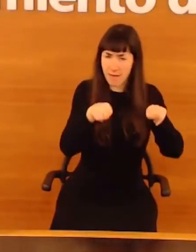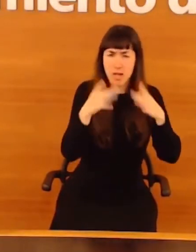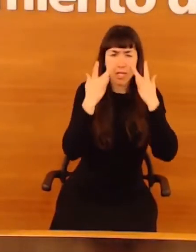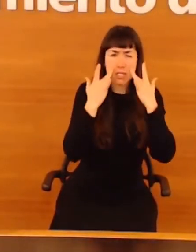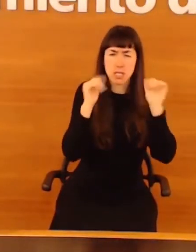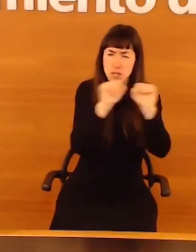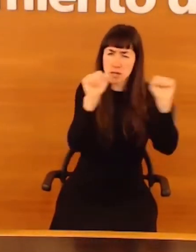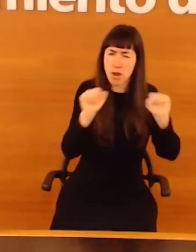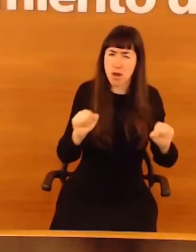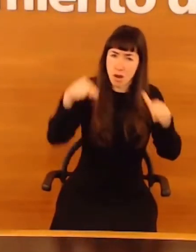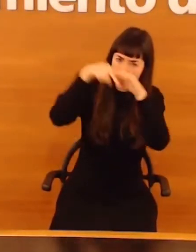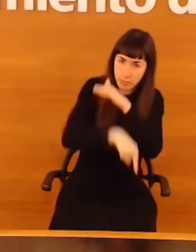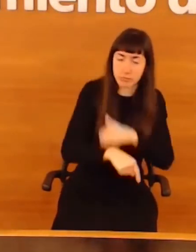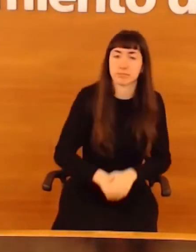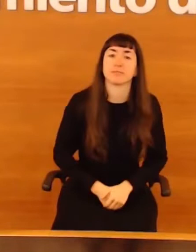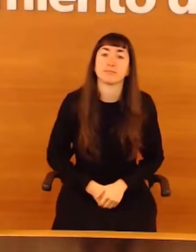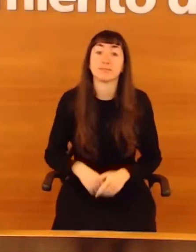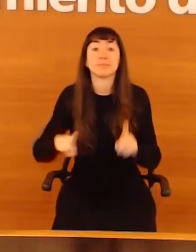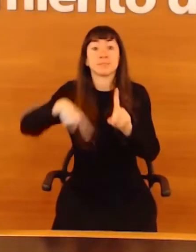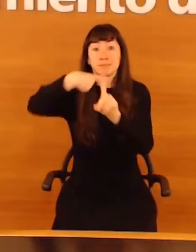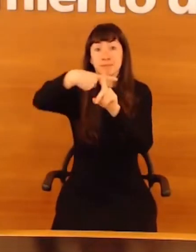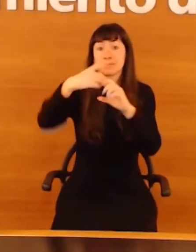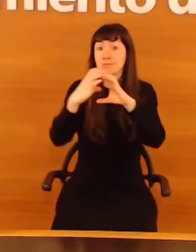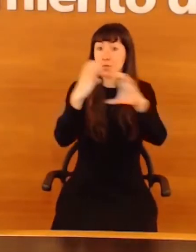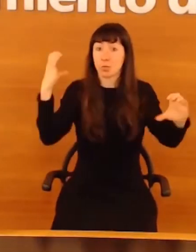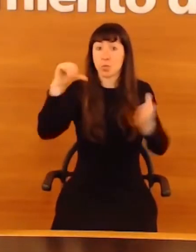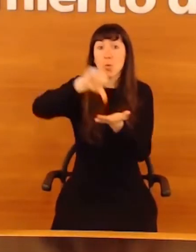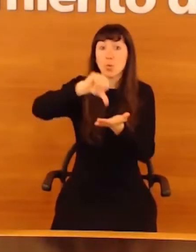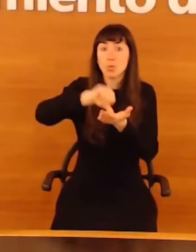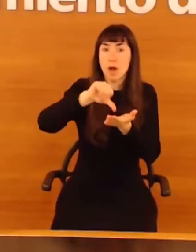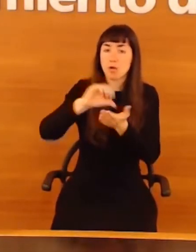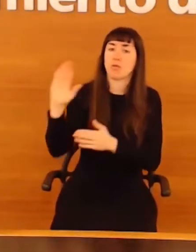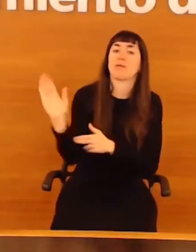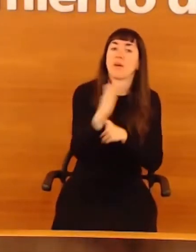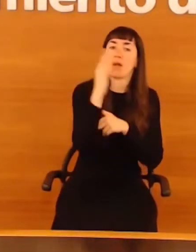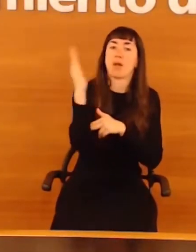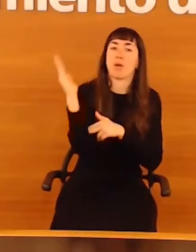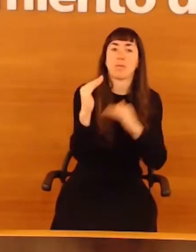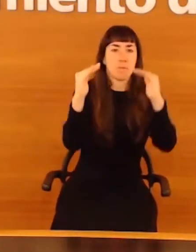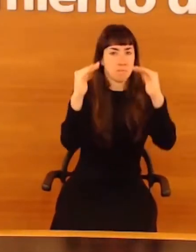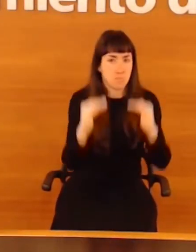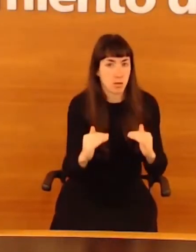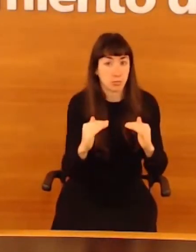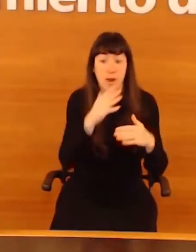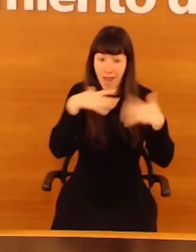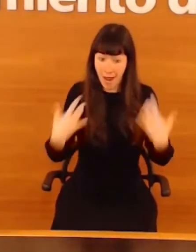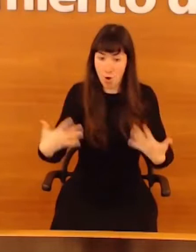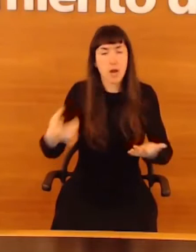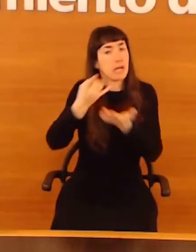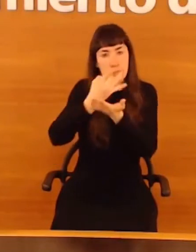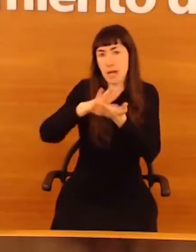También hemos reducido las frecuencias de los autobuses públicos urbanos que son gratuitos en este momento por cuestiones